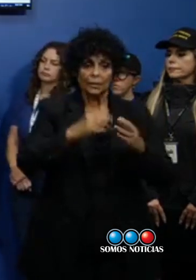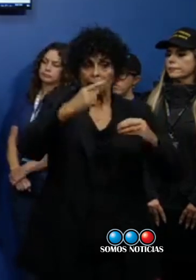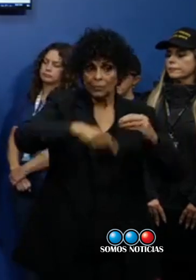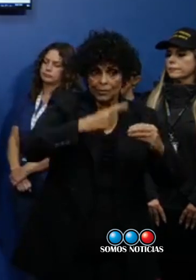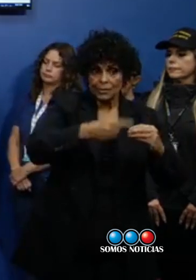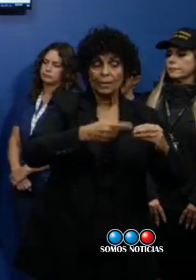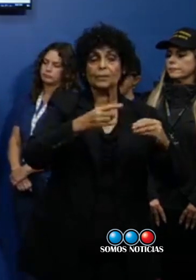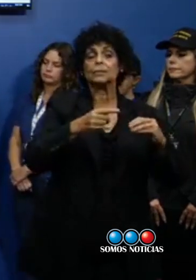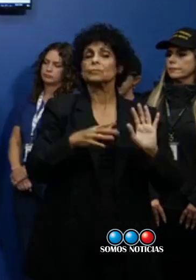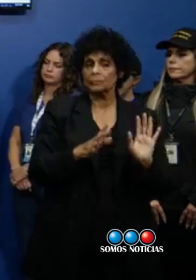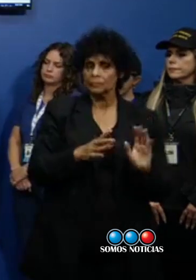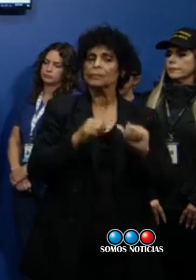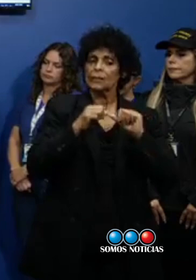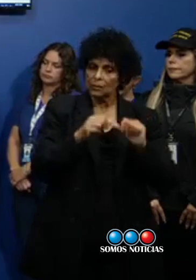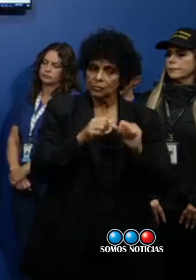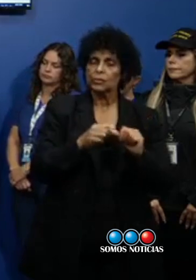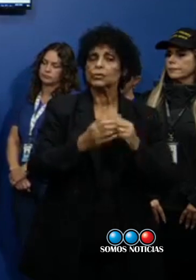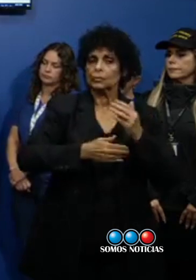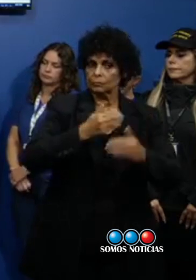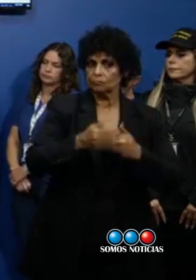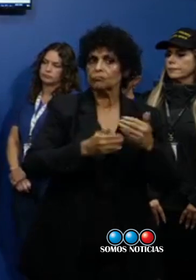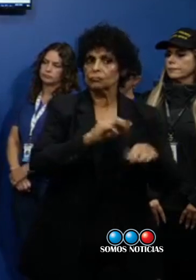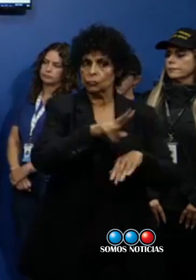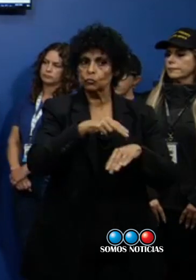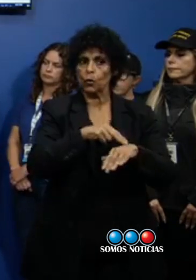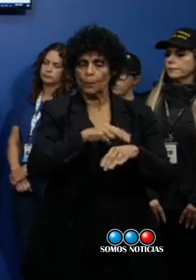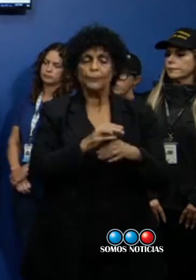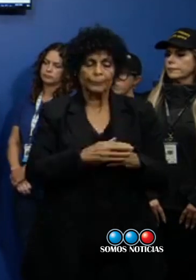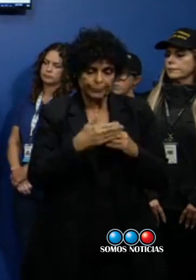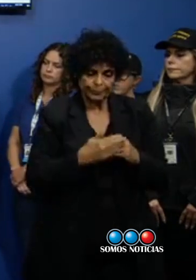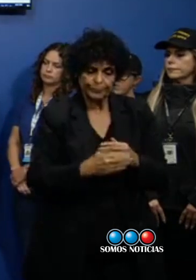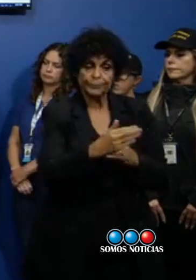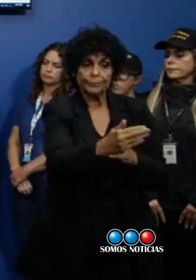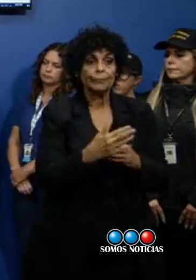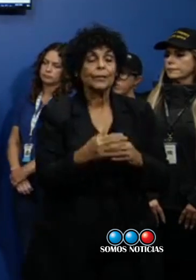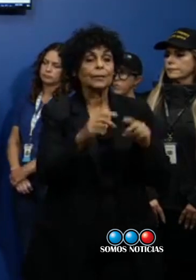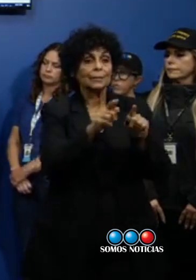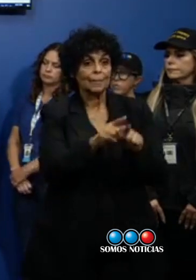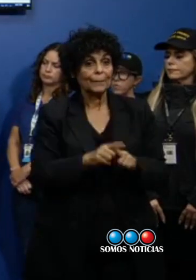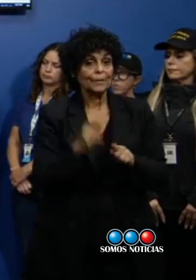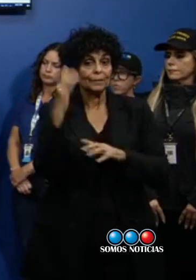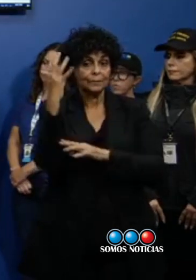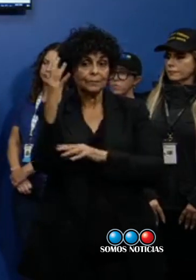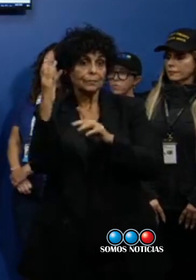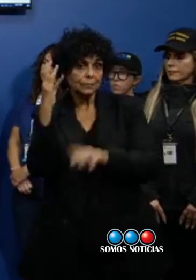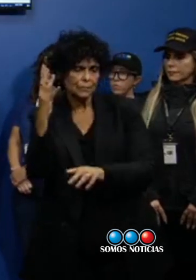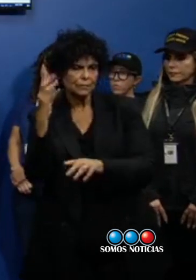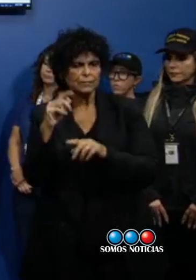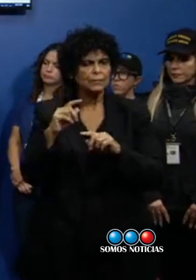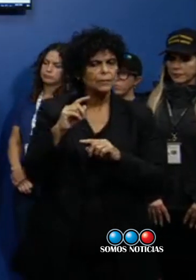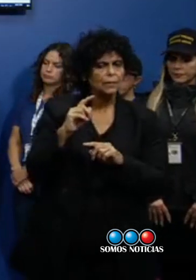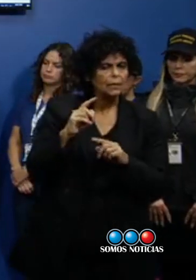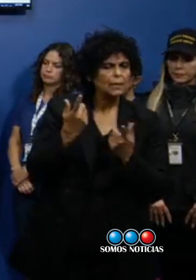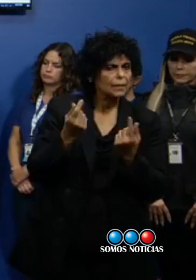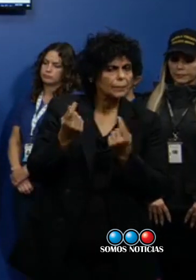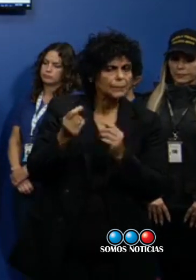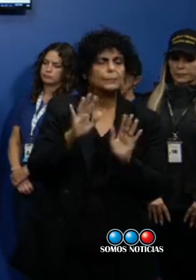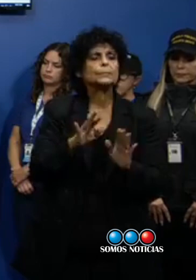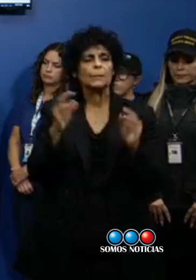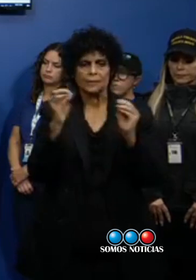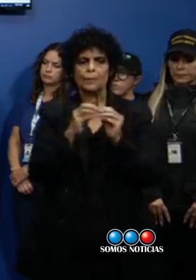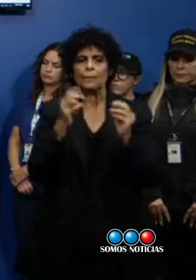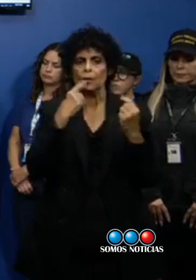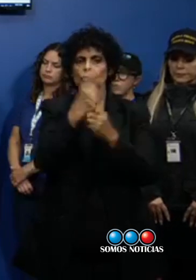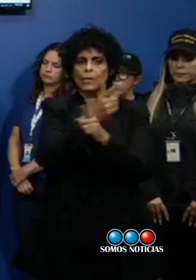jardinería seguirán funcionando según lo previsto la información sobre la recolección de escombros se anunciará muy pronto ya que